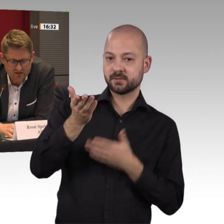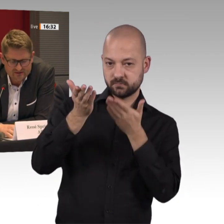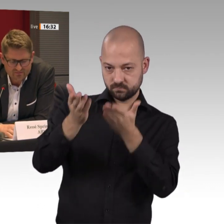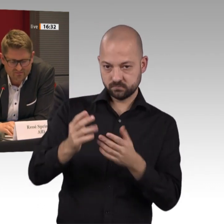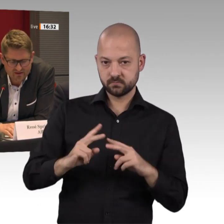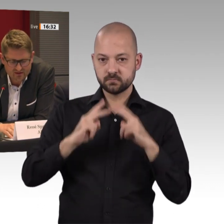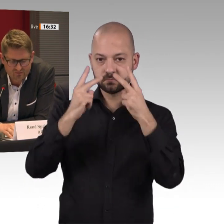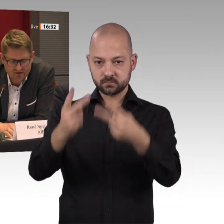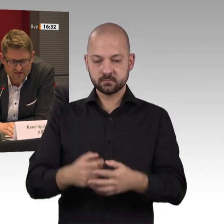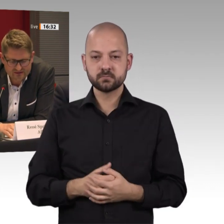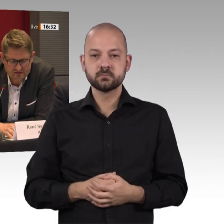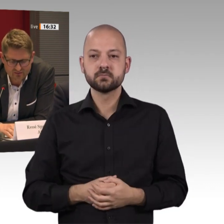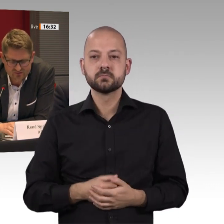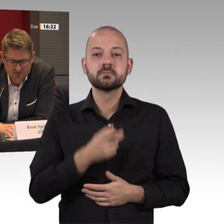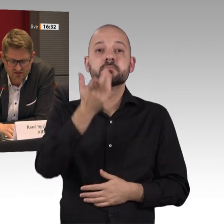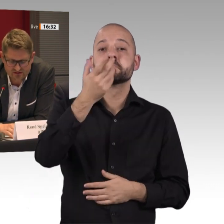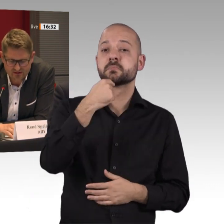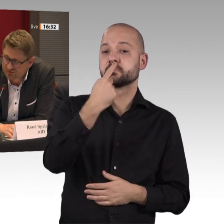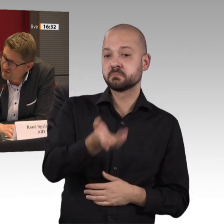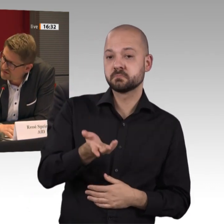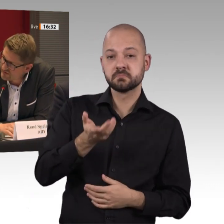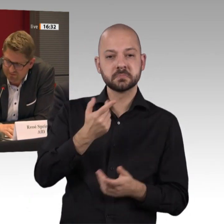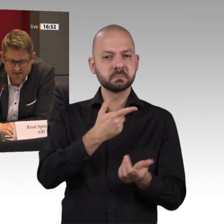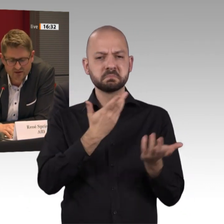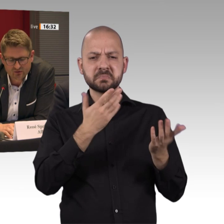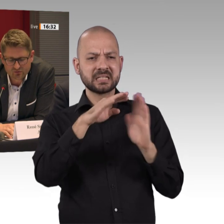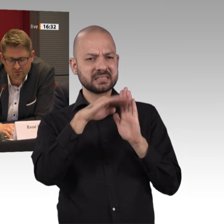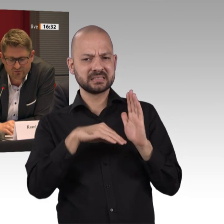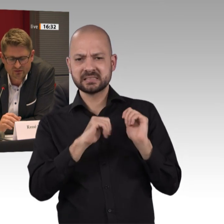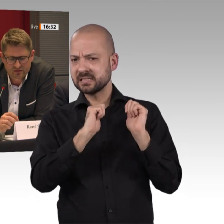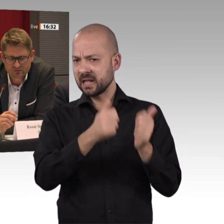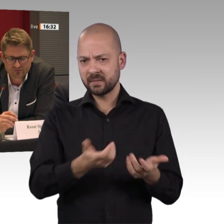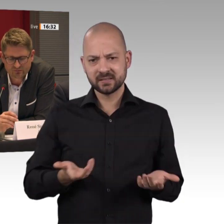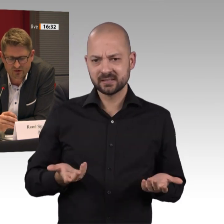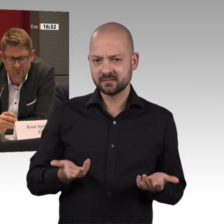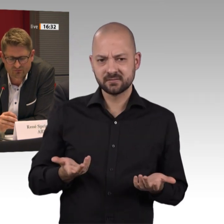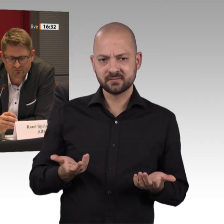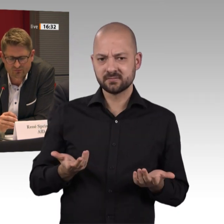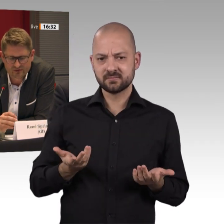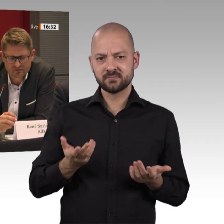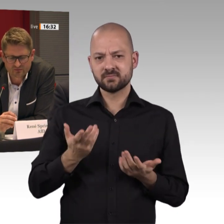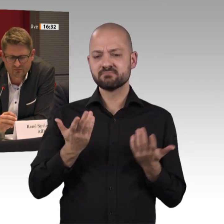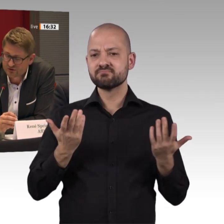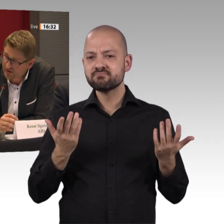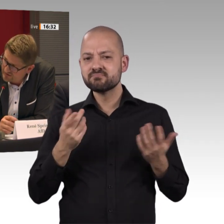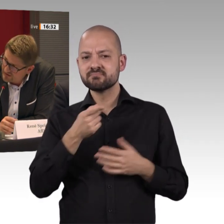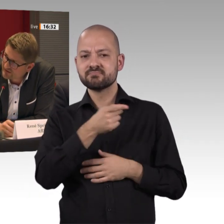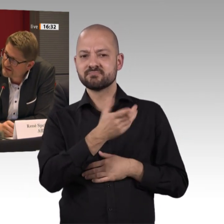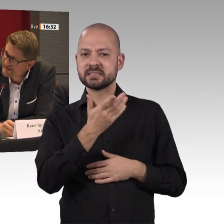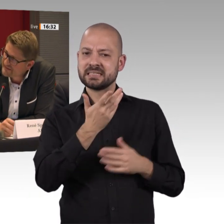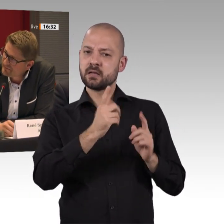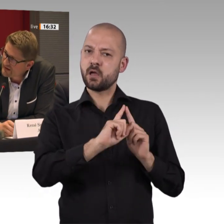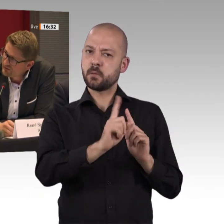Meine Frage an Sie wäre, lässt sich dieser Personenkreis näherungsweise quantifizieren und welchen Vorschlag hätten